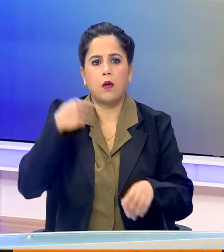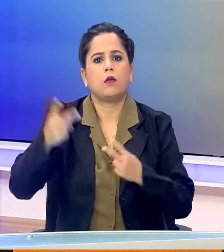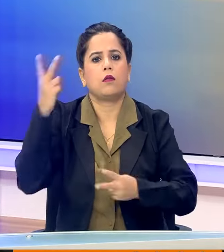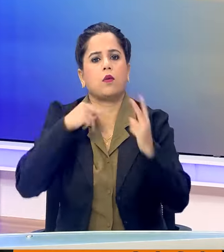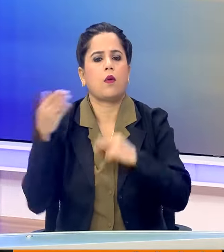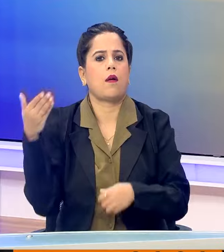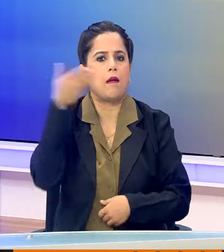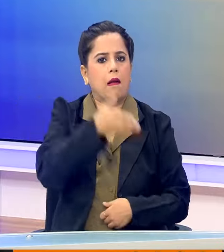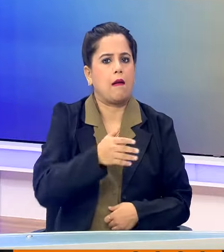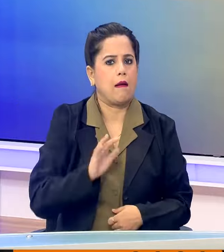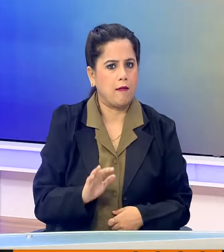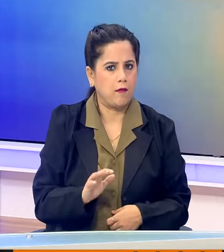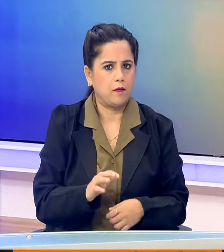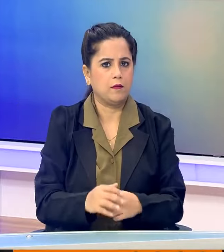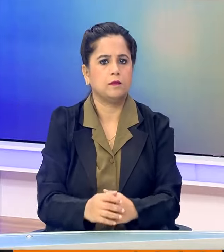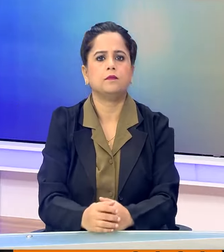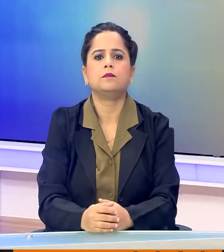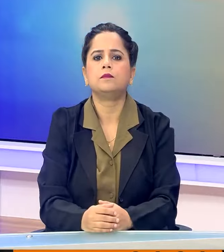दौरा किया